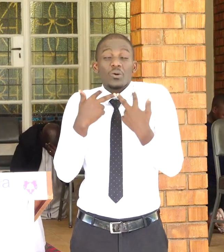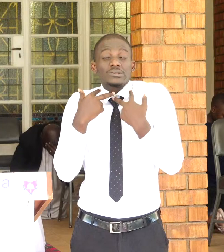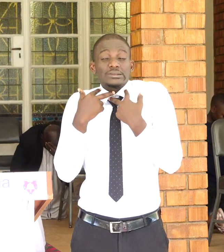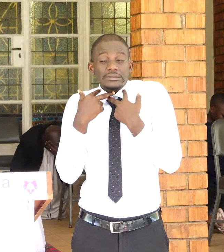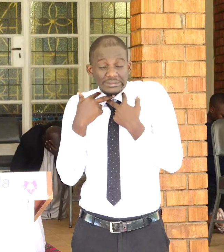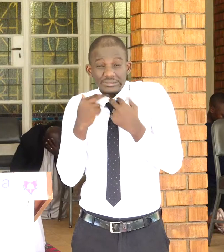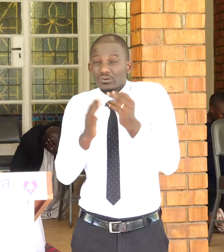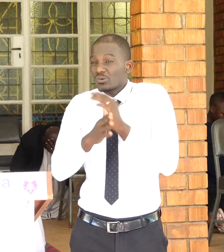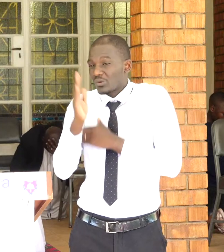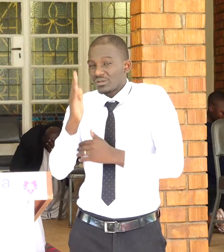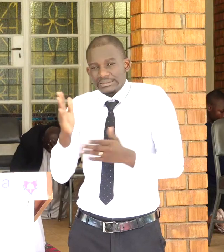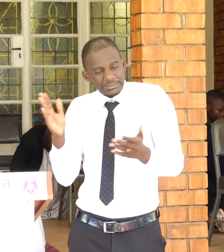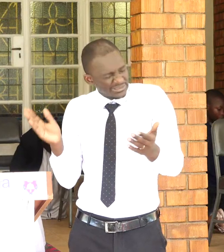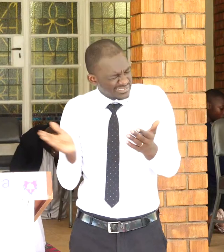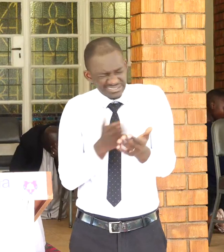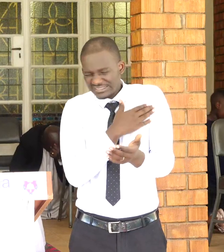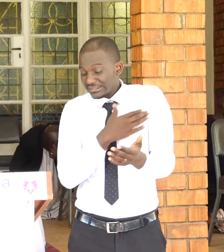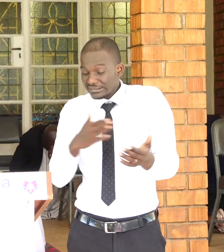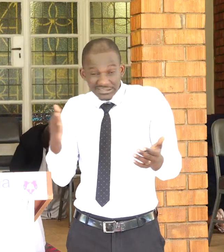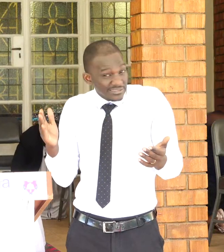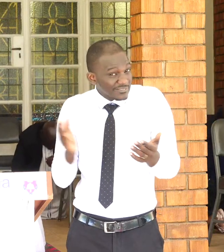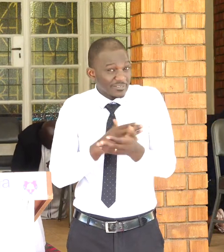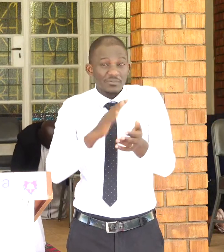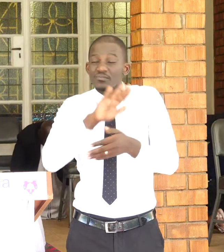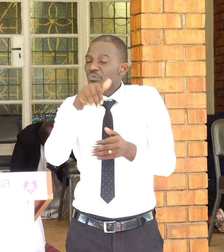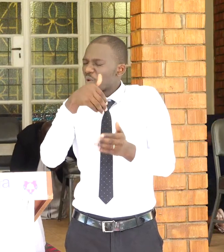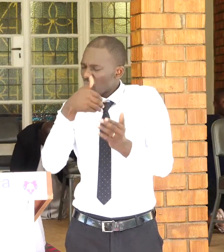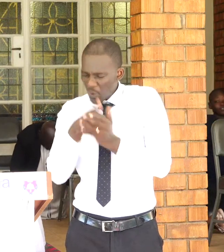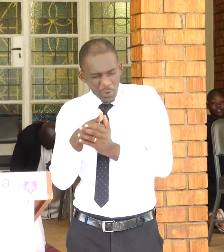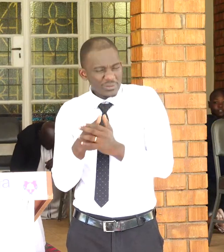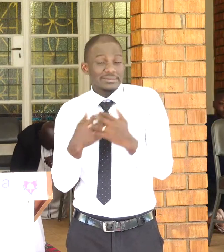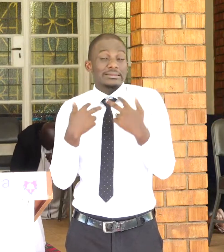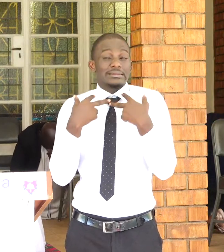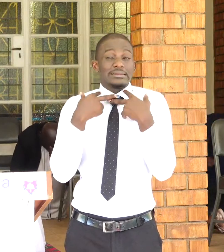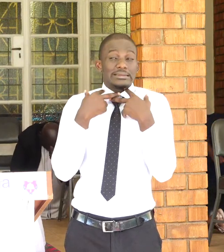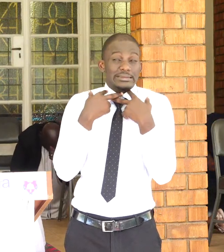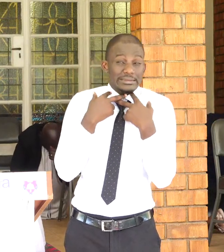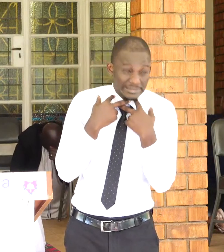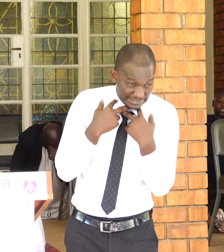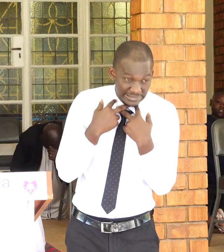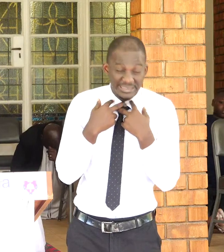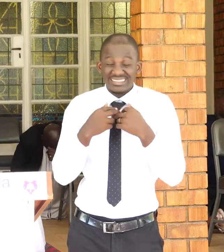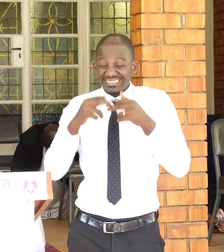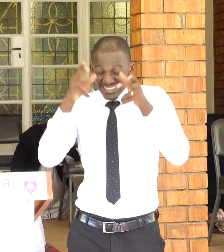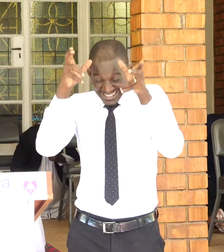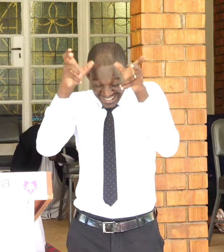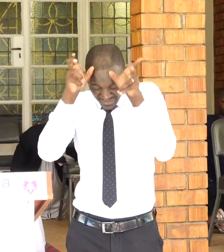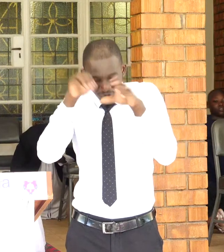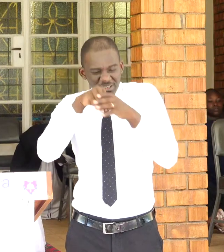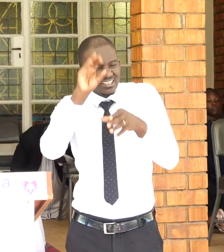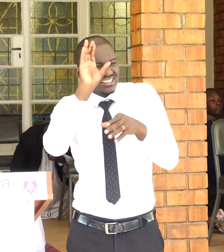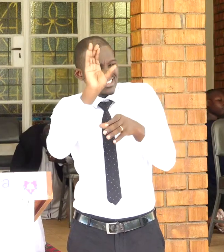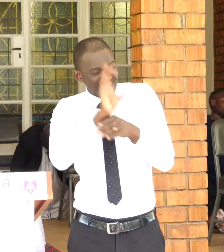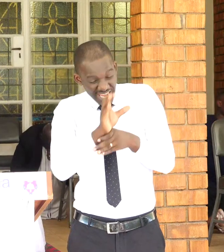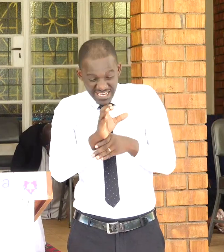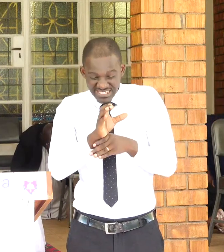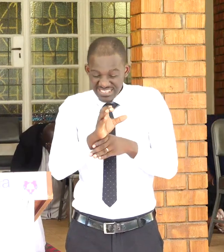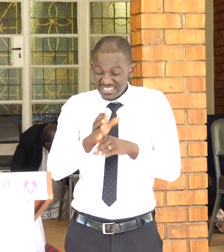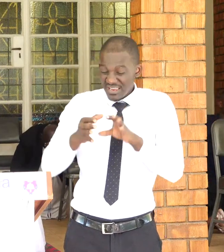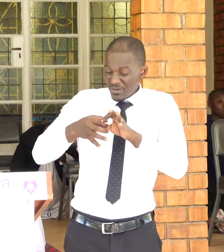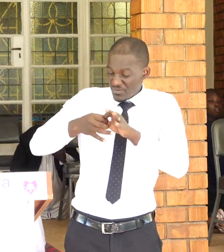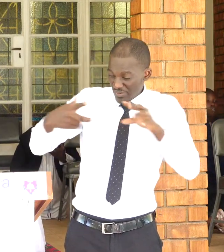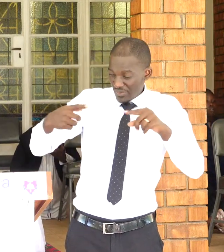w'ekisa biteekeko ekkomo ebisiba eby'ekyejo obugwagwa obuwamba ekkanisa obutali bumu obwagala